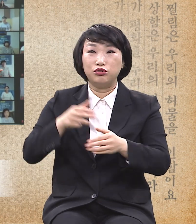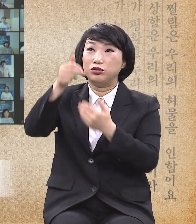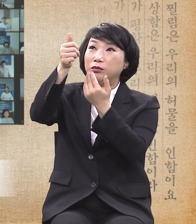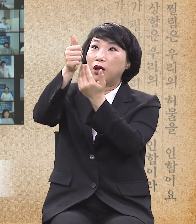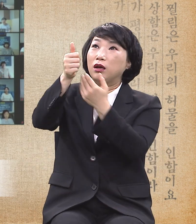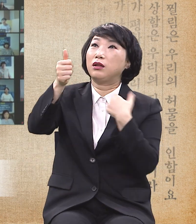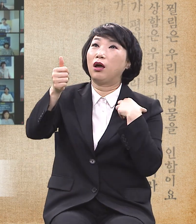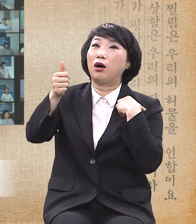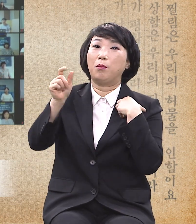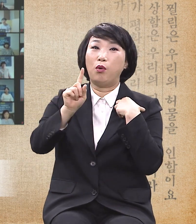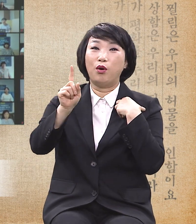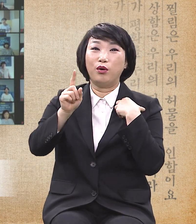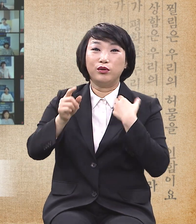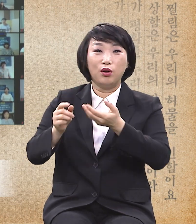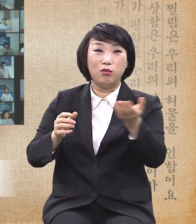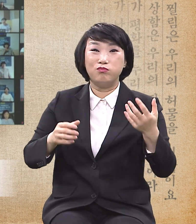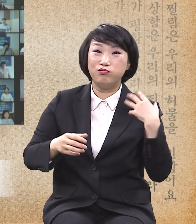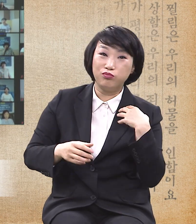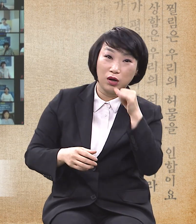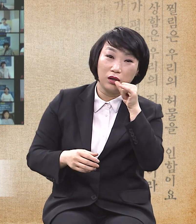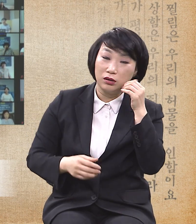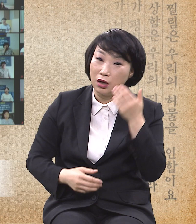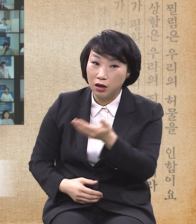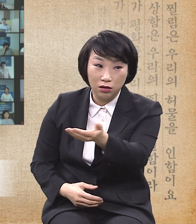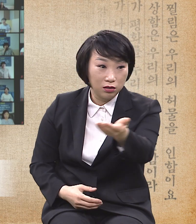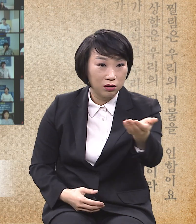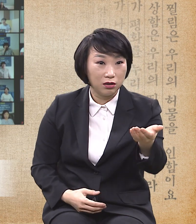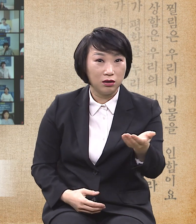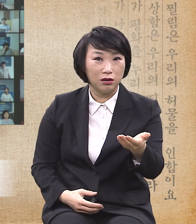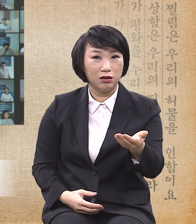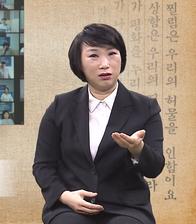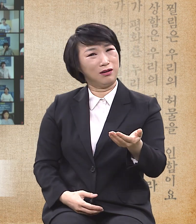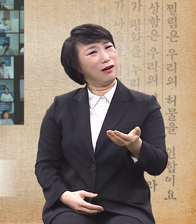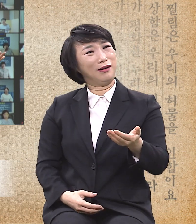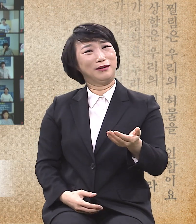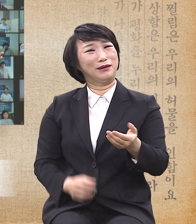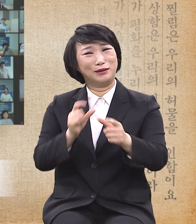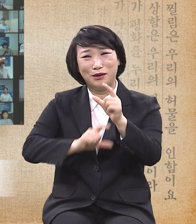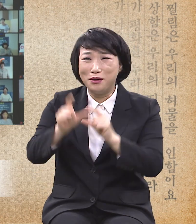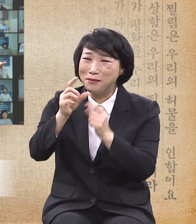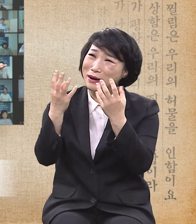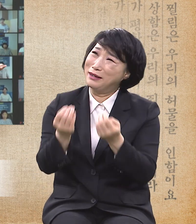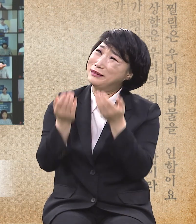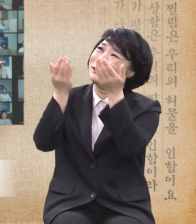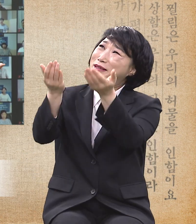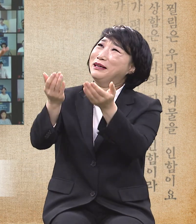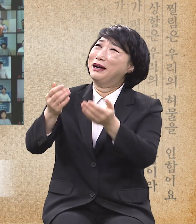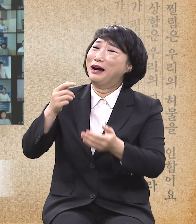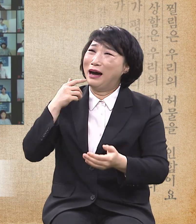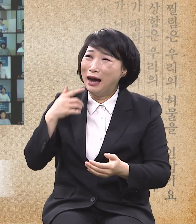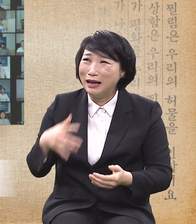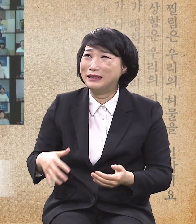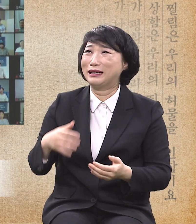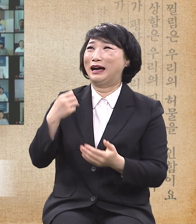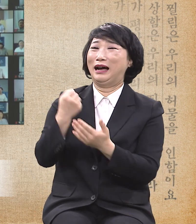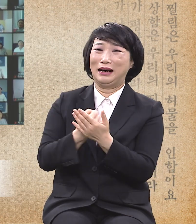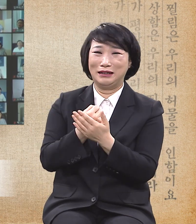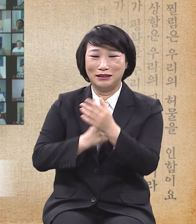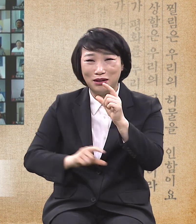주님께 무술한들 무슨 부담이 있느냐 그 말이요. 더 못해서 더